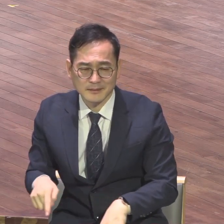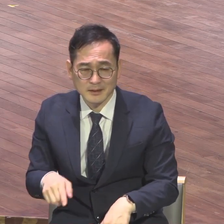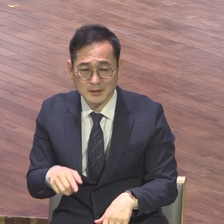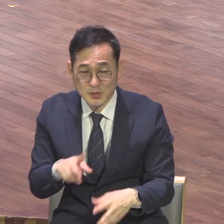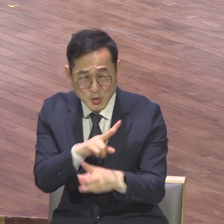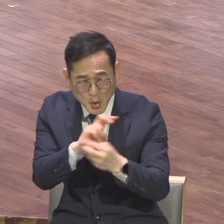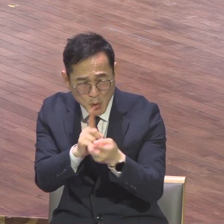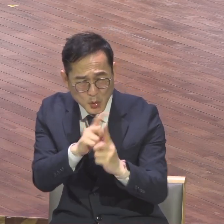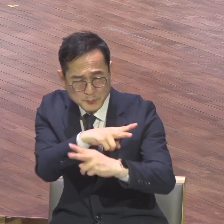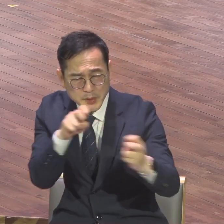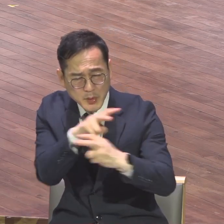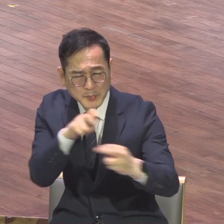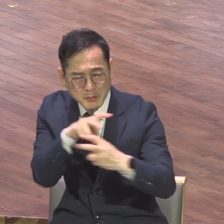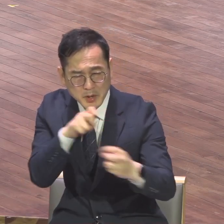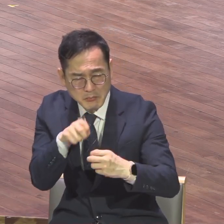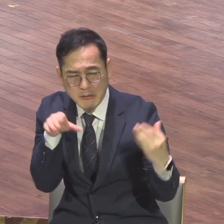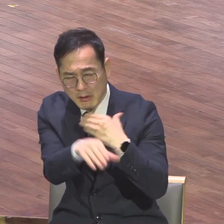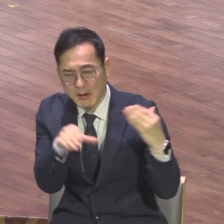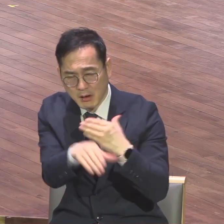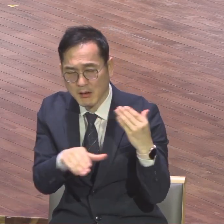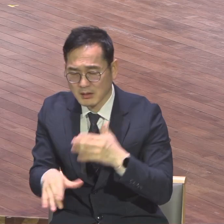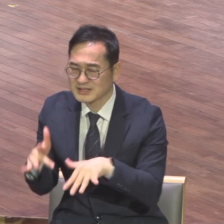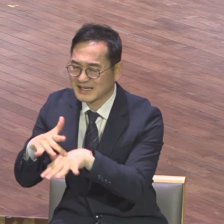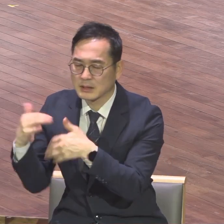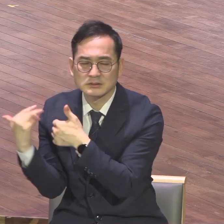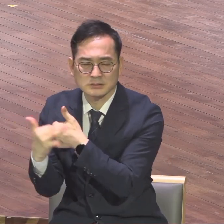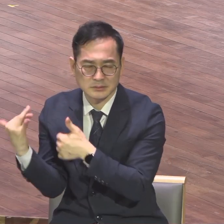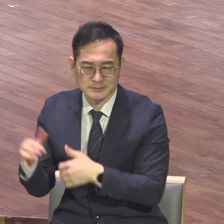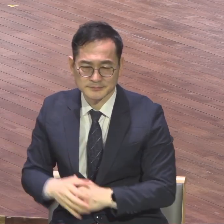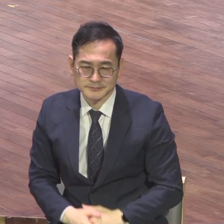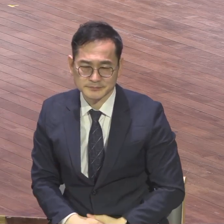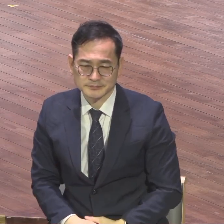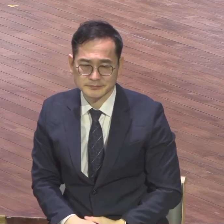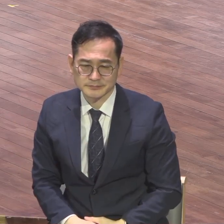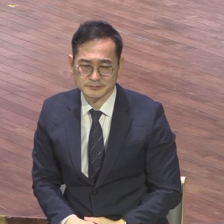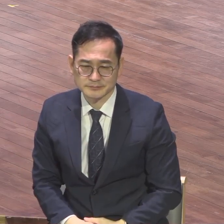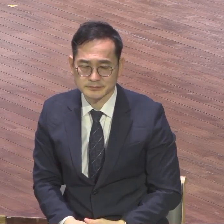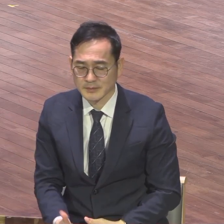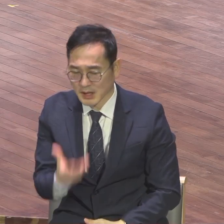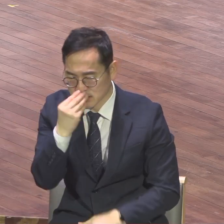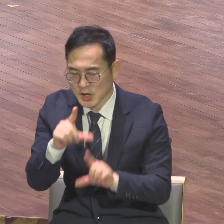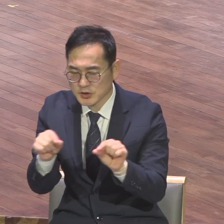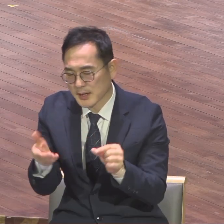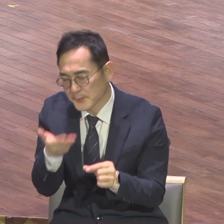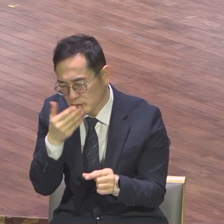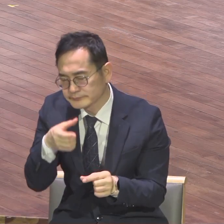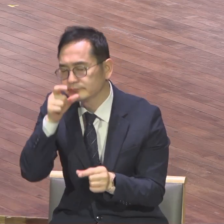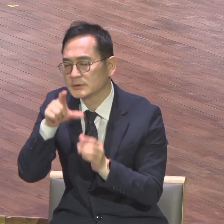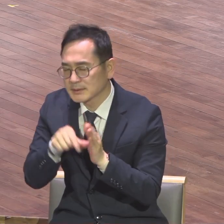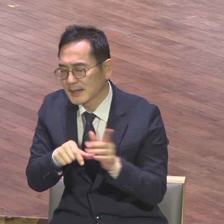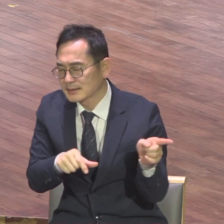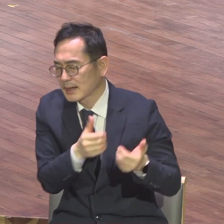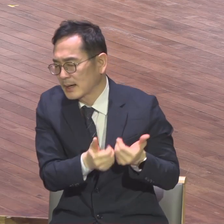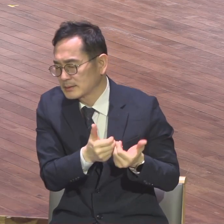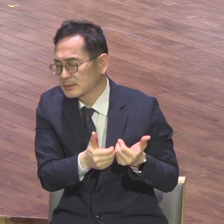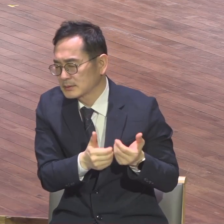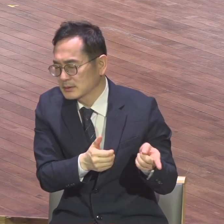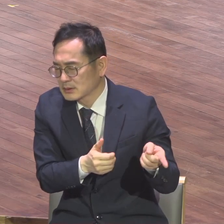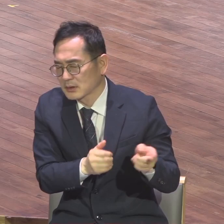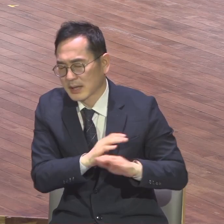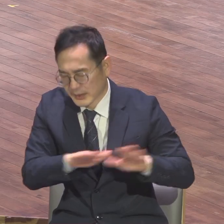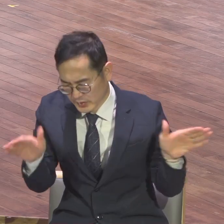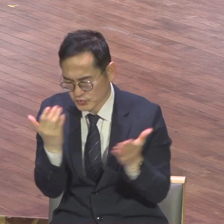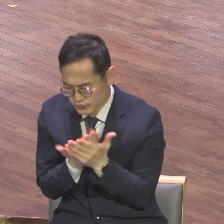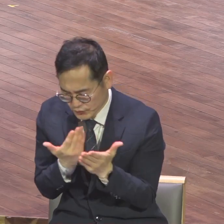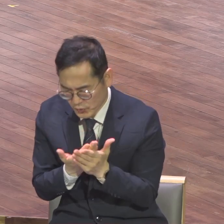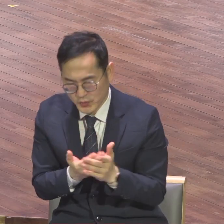여러분이 이 성찬에 대하면서 하나님의 내 마음속에 불편한 사람 한 사람도 없게 하여 주옵소서. 용서하지 못할 자가